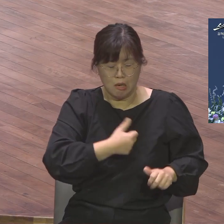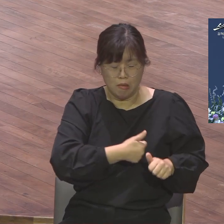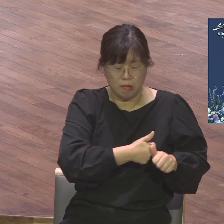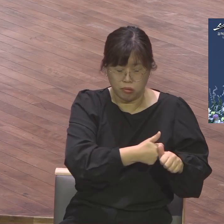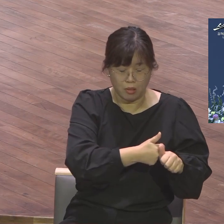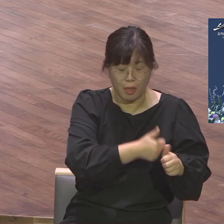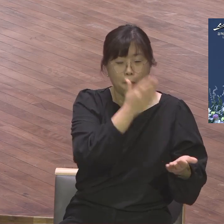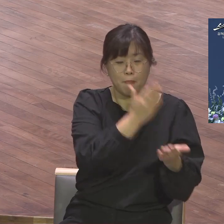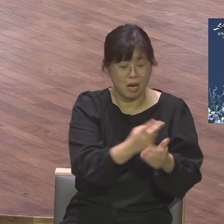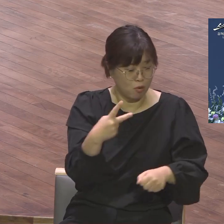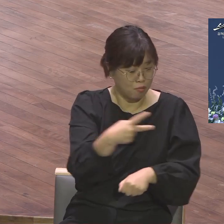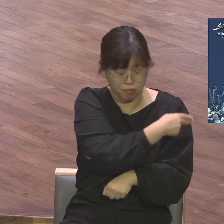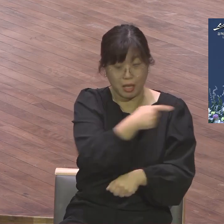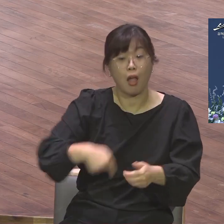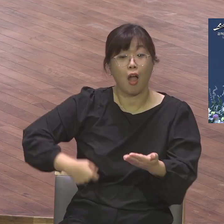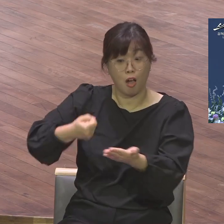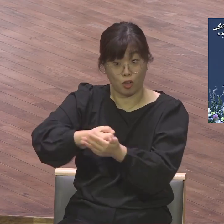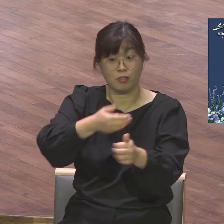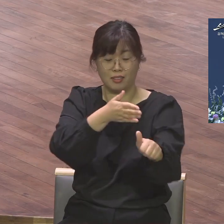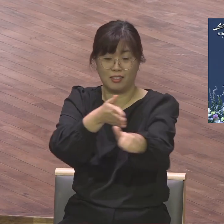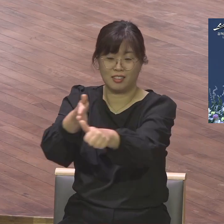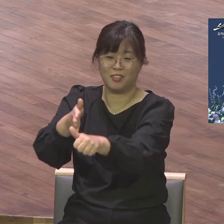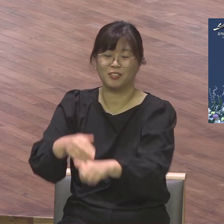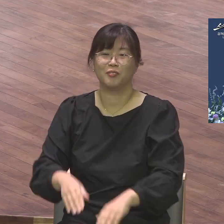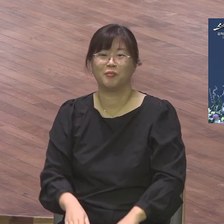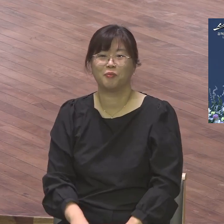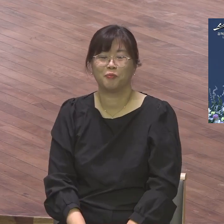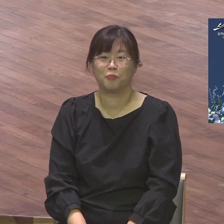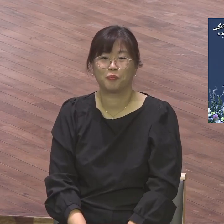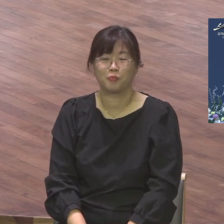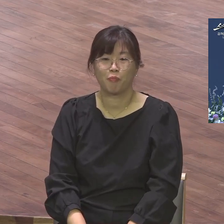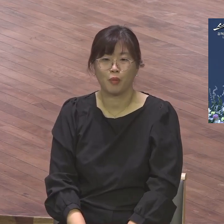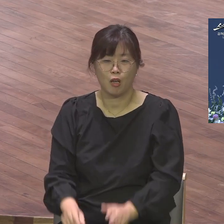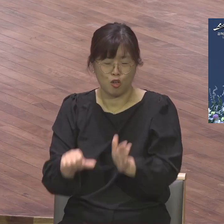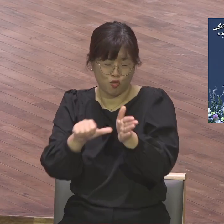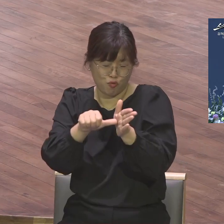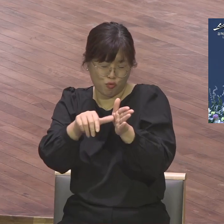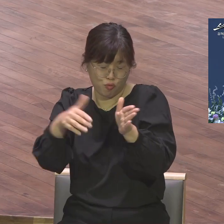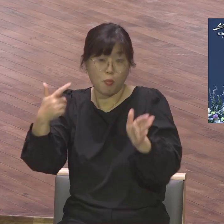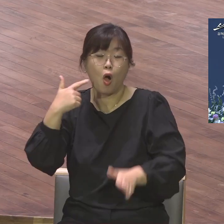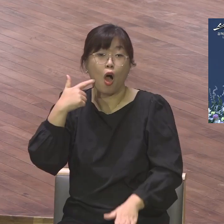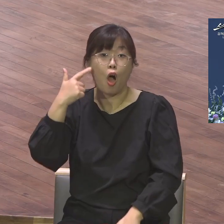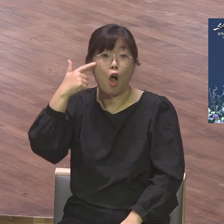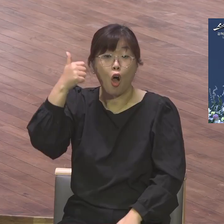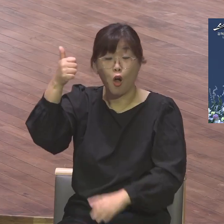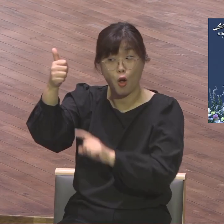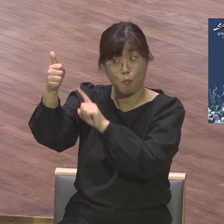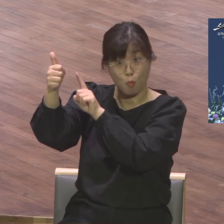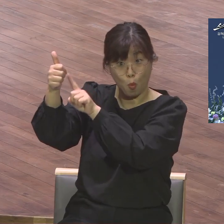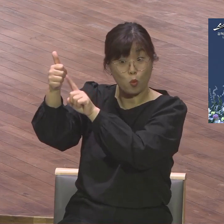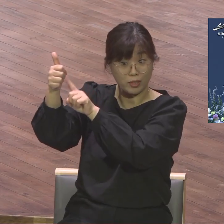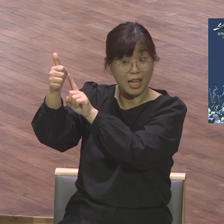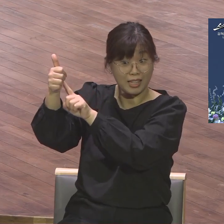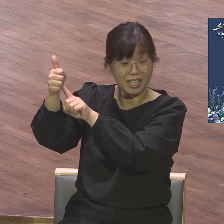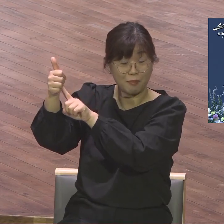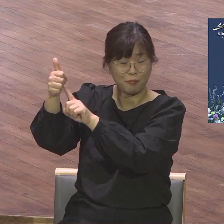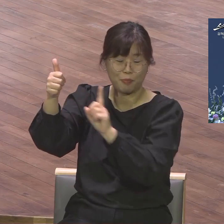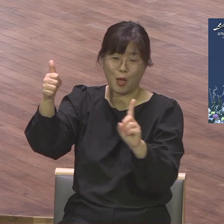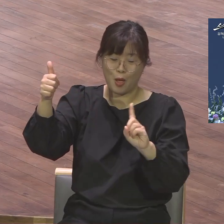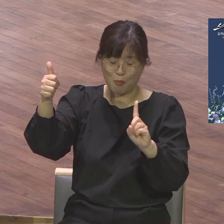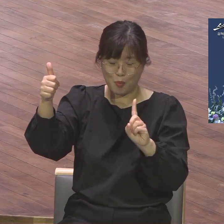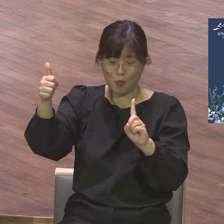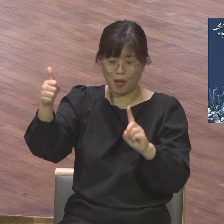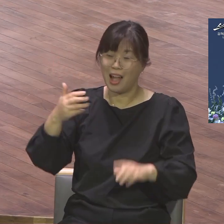자녀는 하나님의 은혜로 풀리는 존재라는 사실을 늘 가슴에 담고 살아야